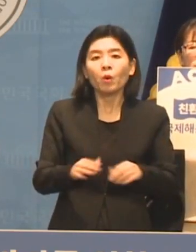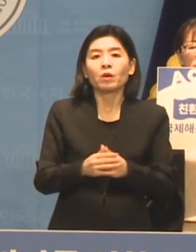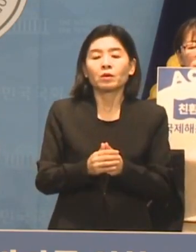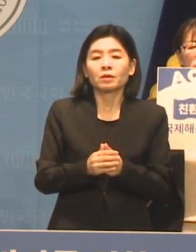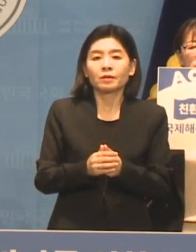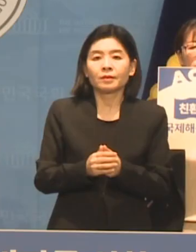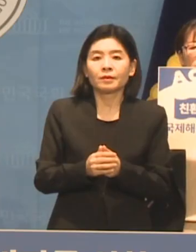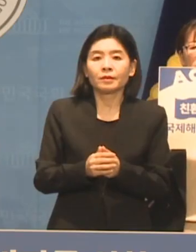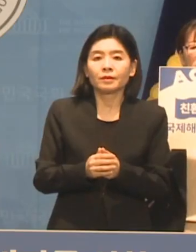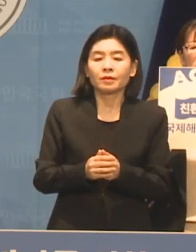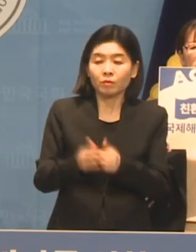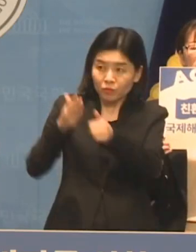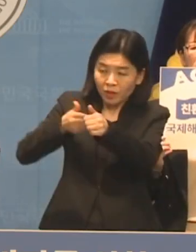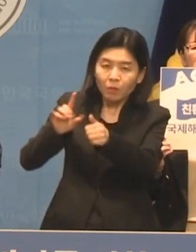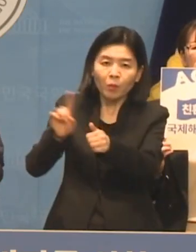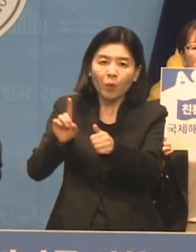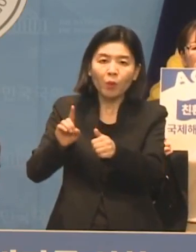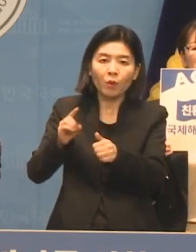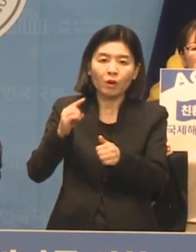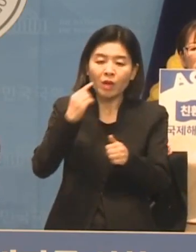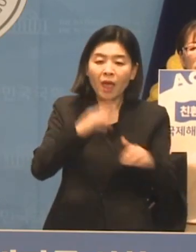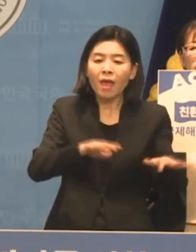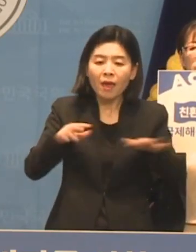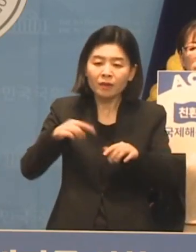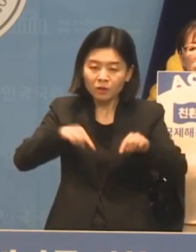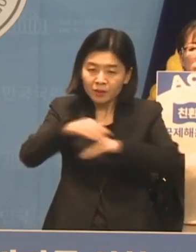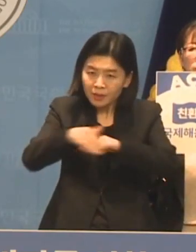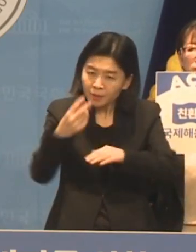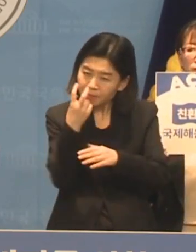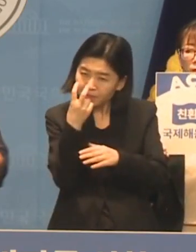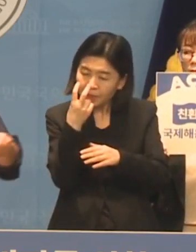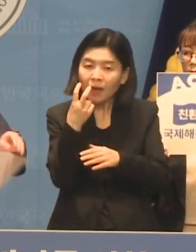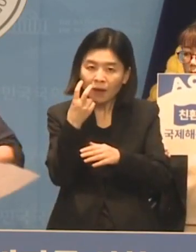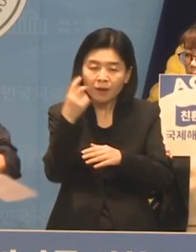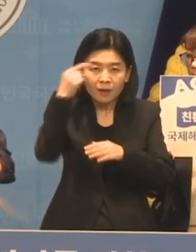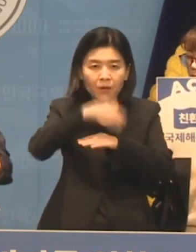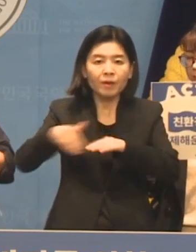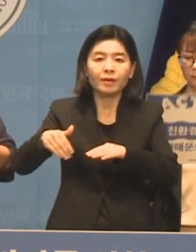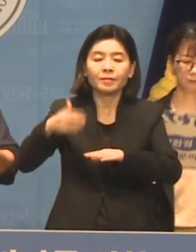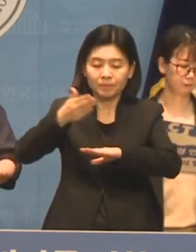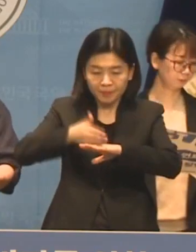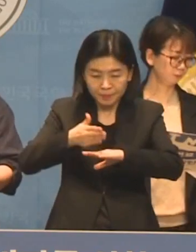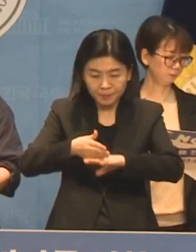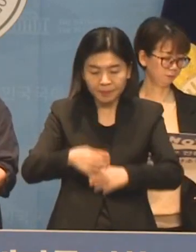우리는 한국 정부의 해양환경 정책을 끝까지 모니터링하고 감시할 것입니다. 감사합니다.